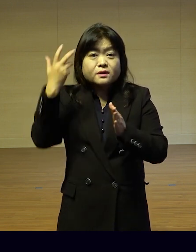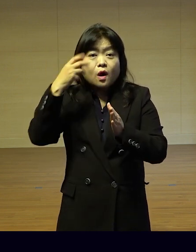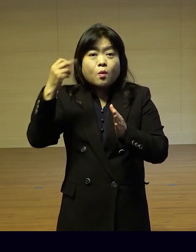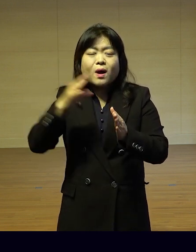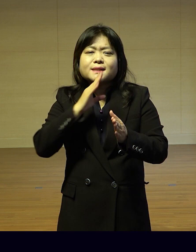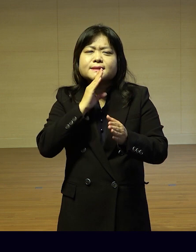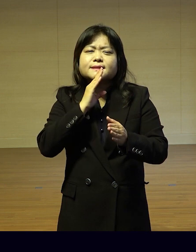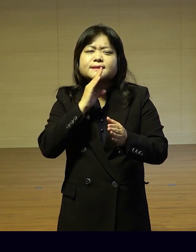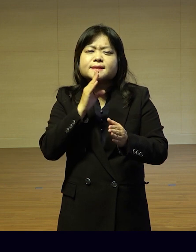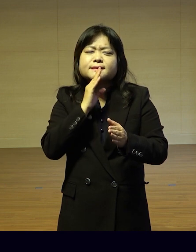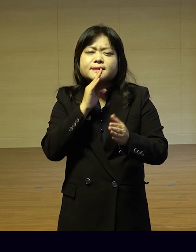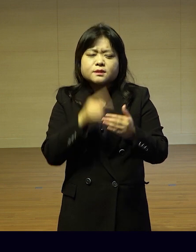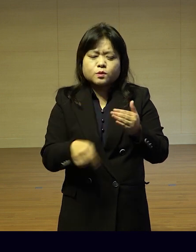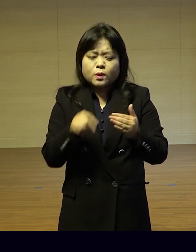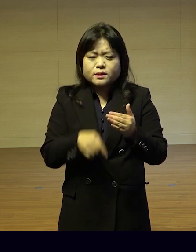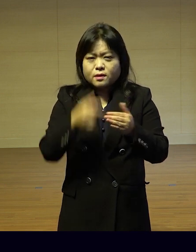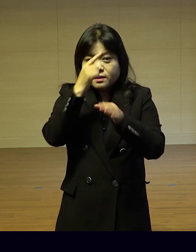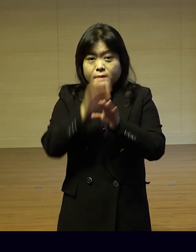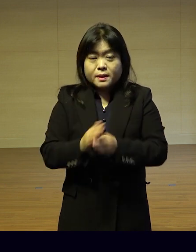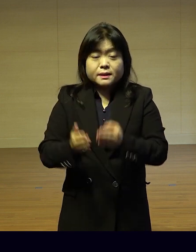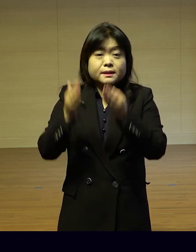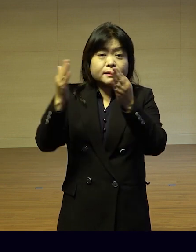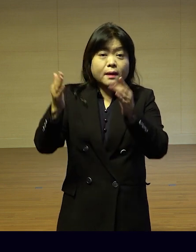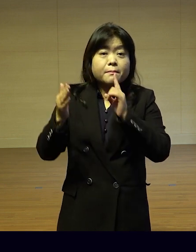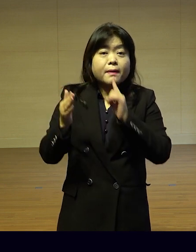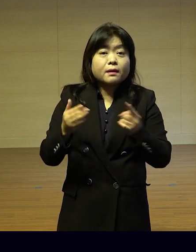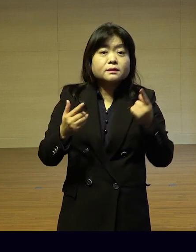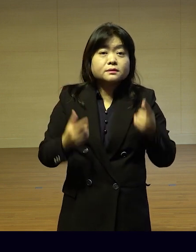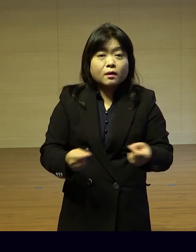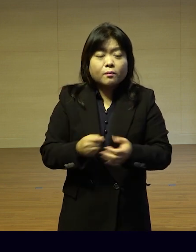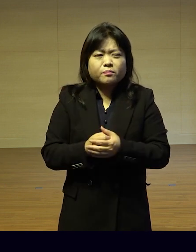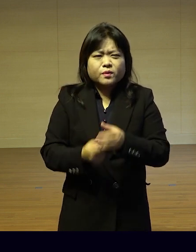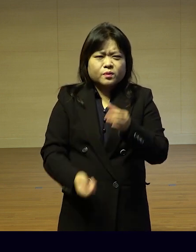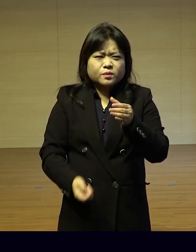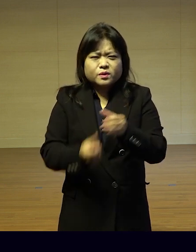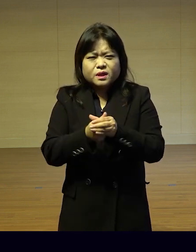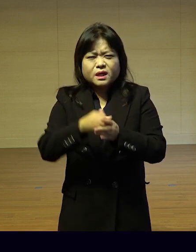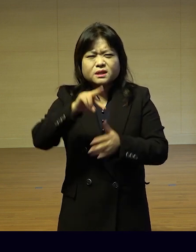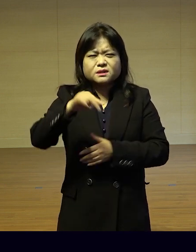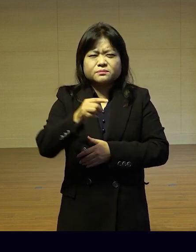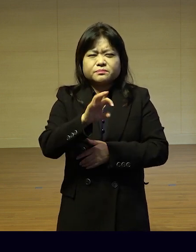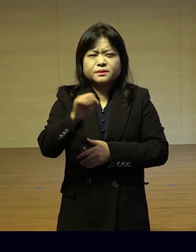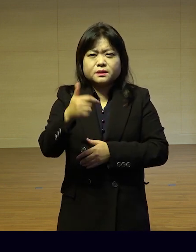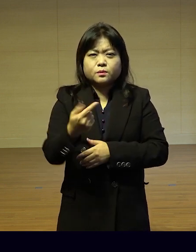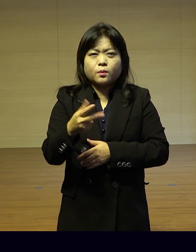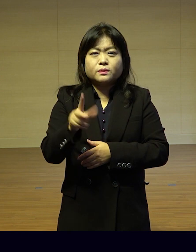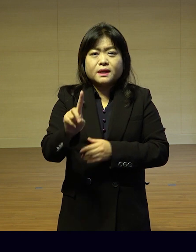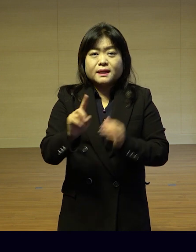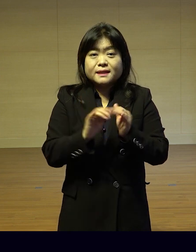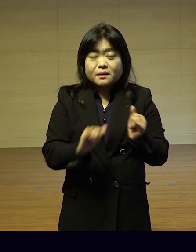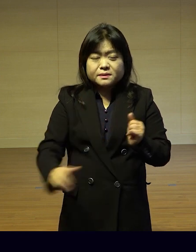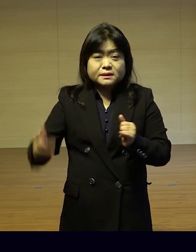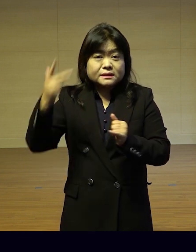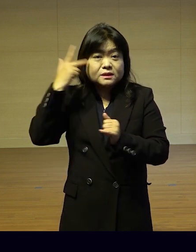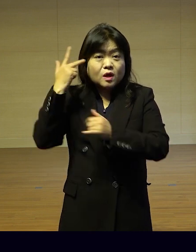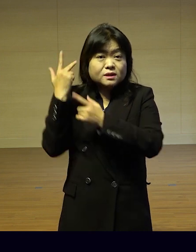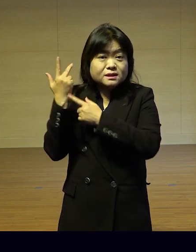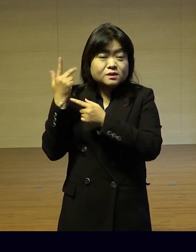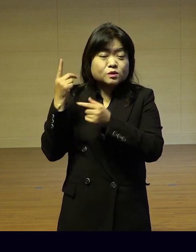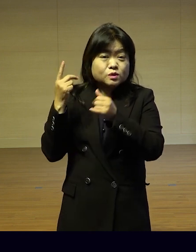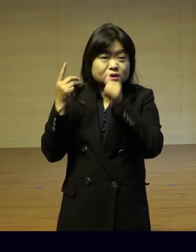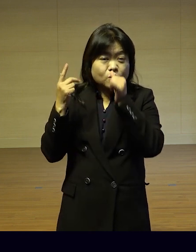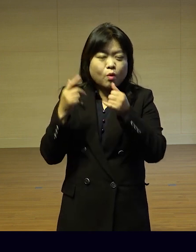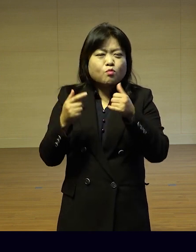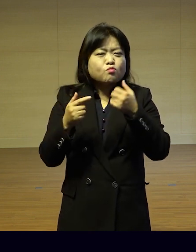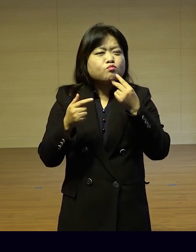진실 속에서 예배를 드려야 합니다 할 때처럼, 특이하게 이제 스피노자 같은 사람이 정신적인 측면도 있고